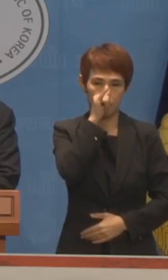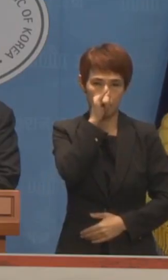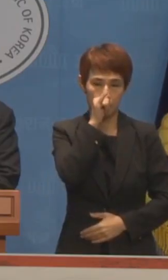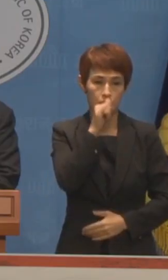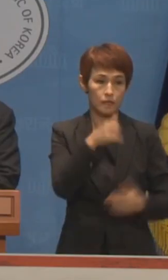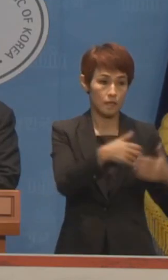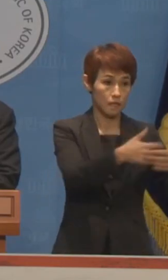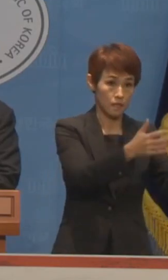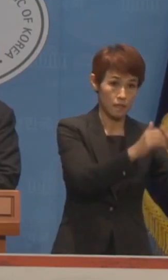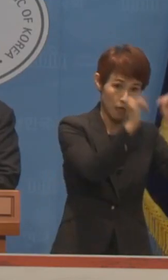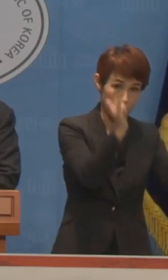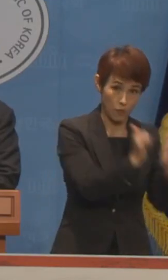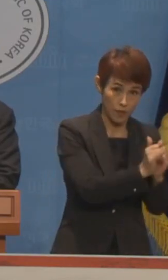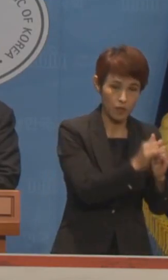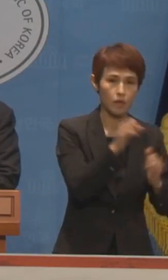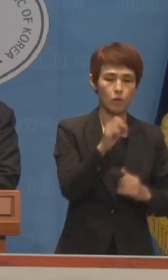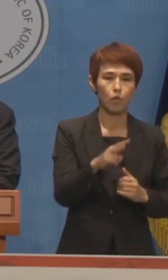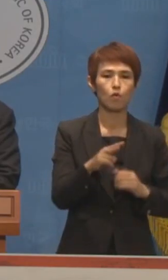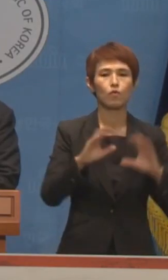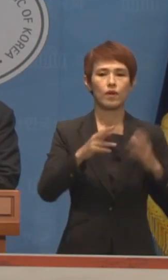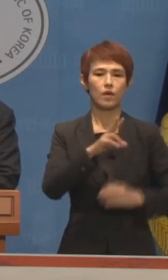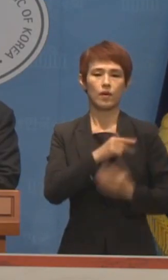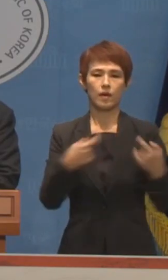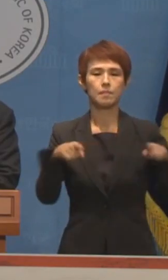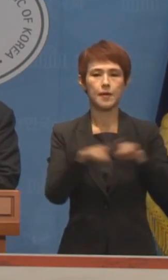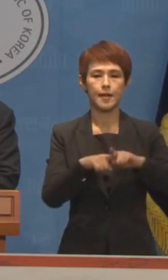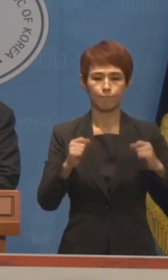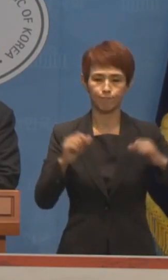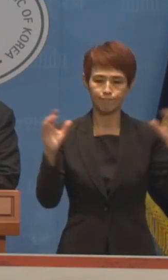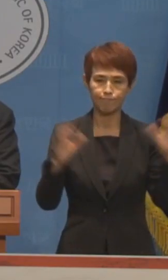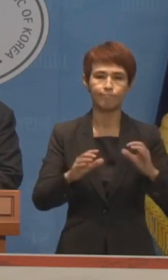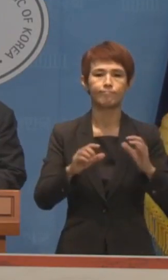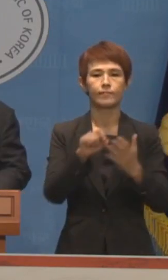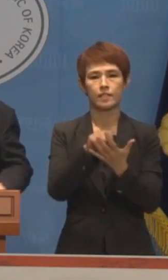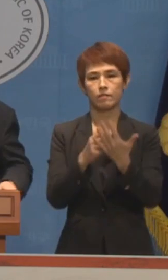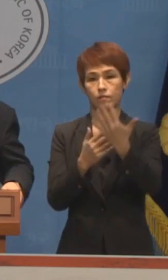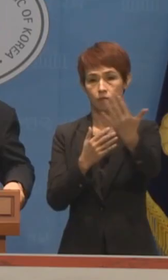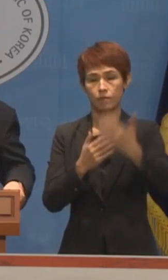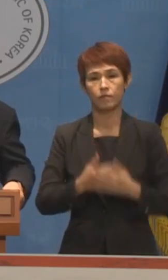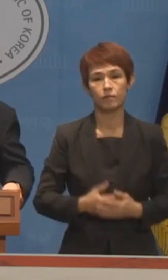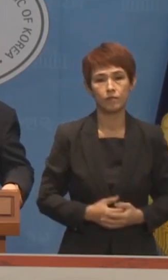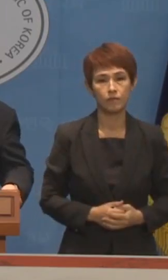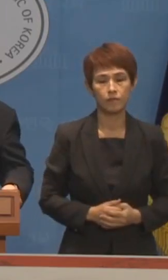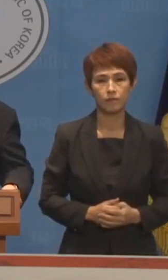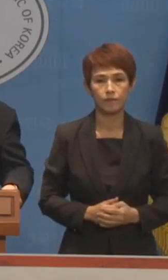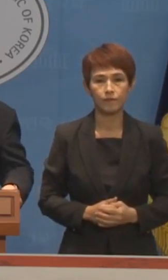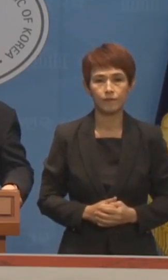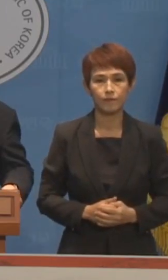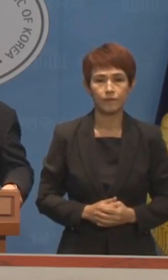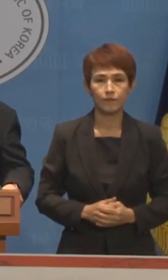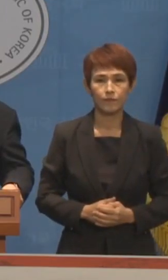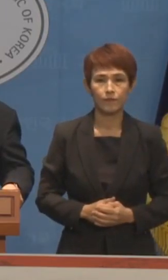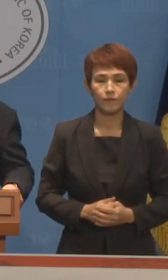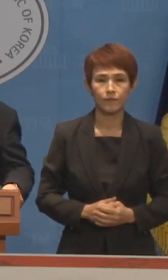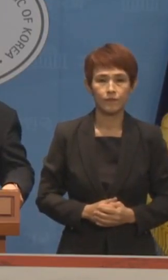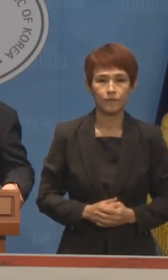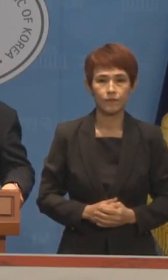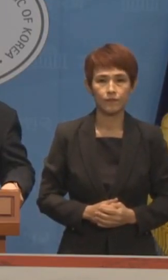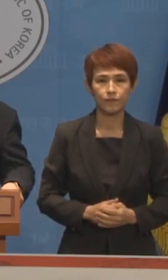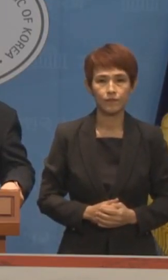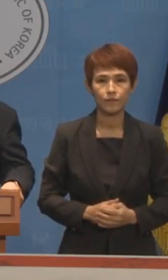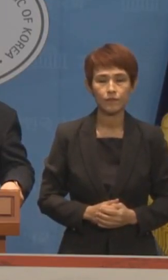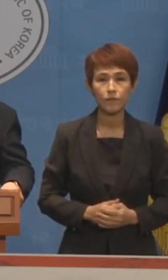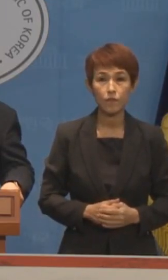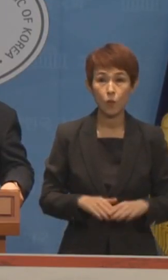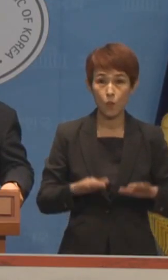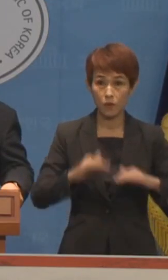각 정당의 국회의원님들이 함께 진행하는 기자회견입니다. 오늘 기자회견은 엉터리